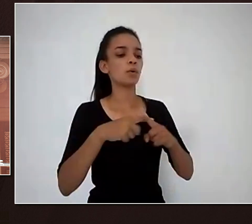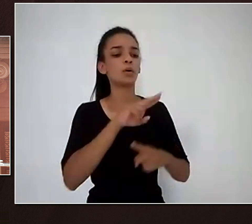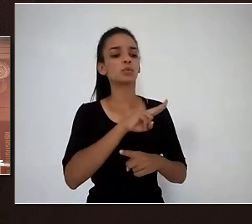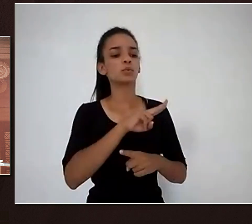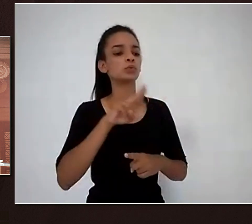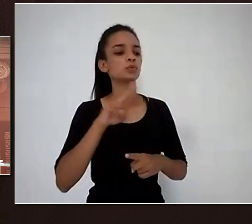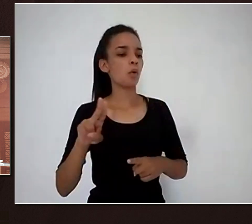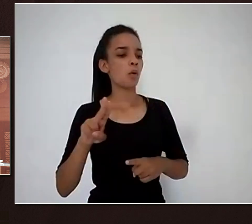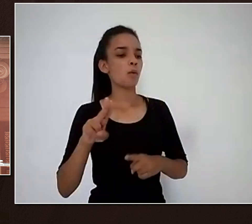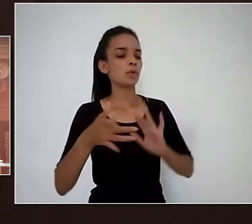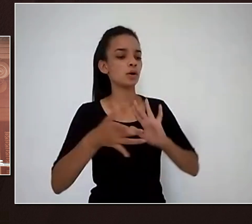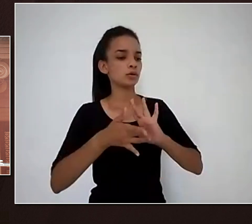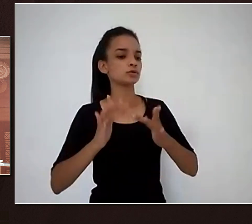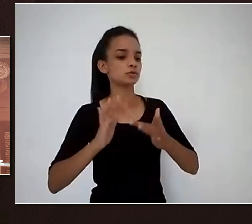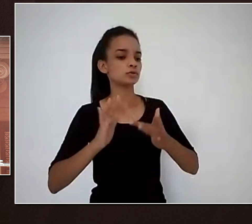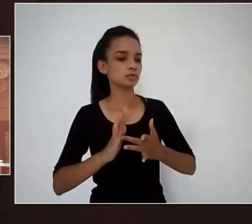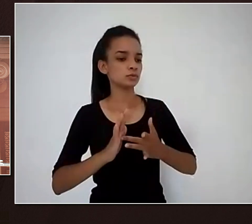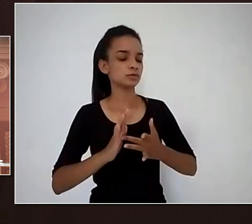esmorecer. Muito bom.